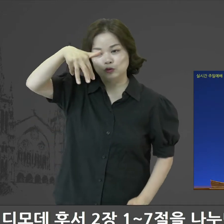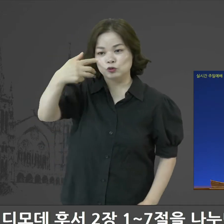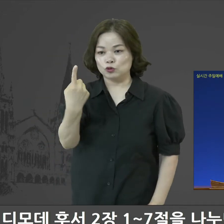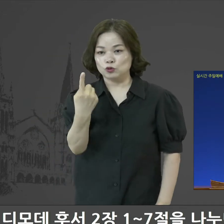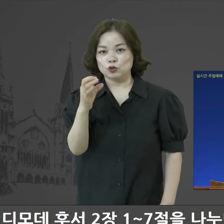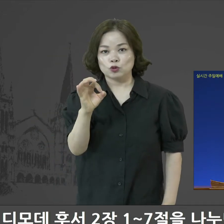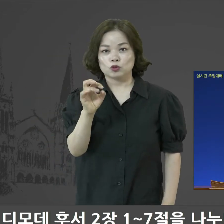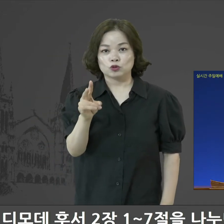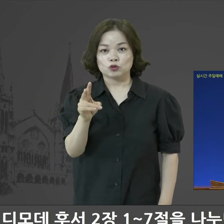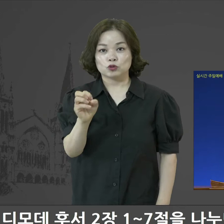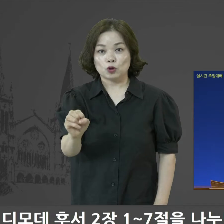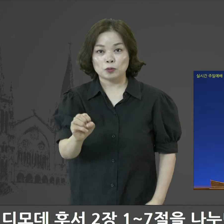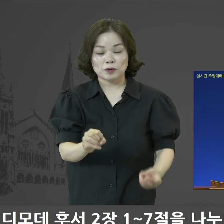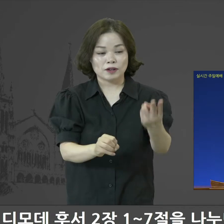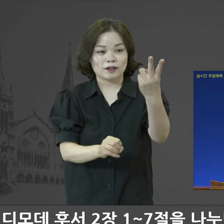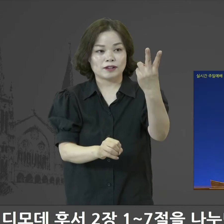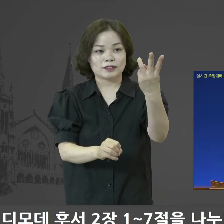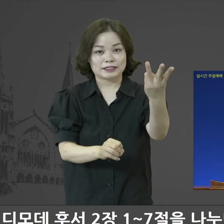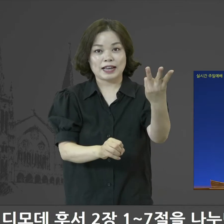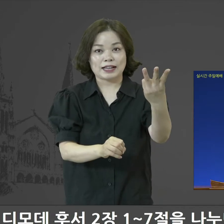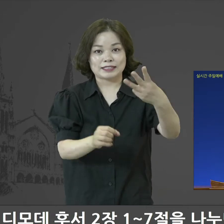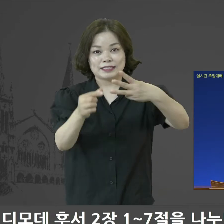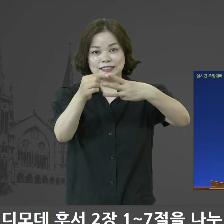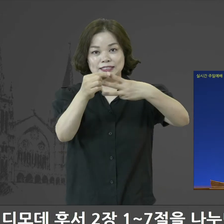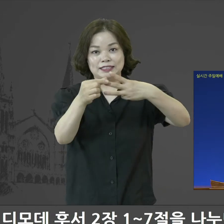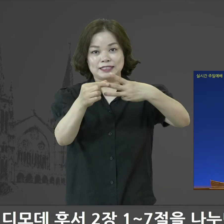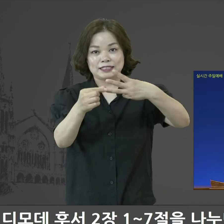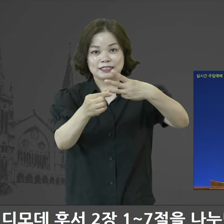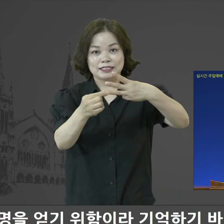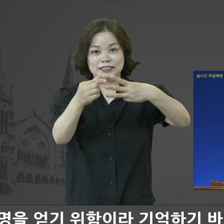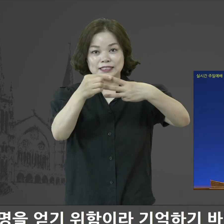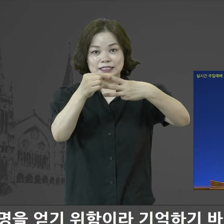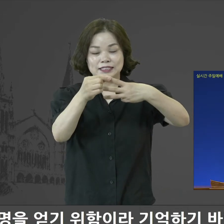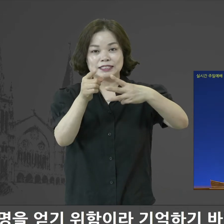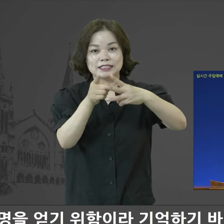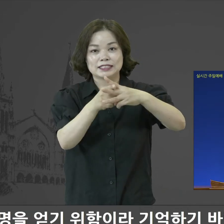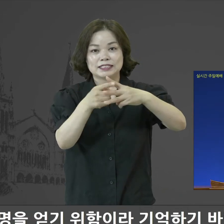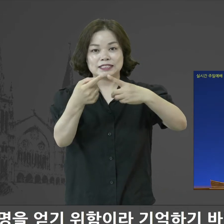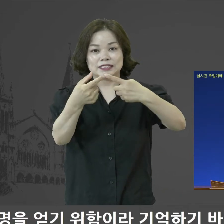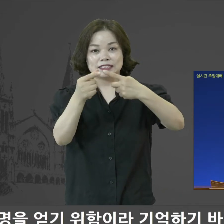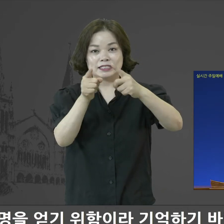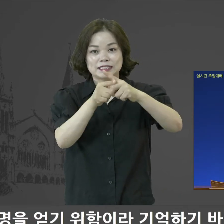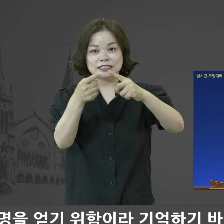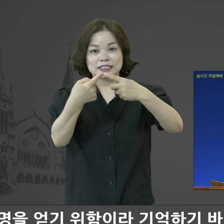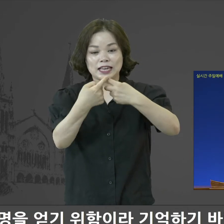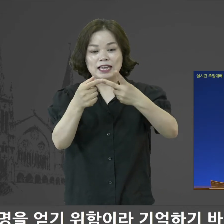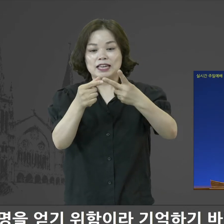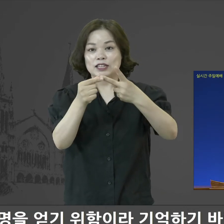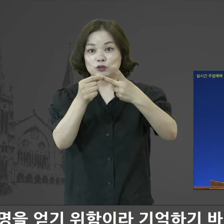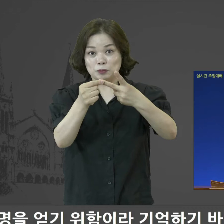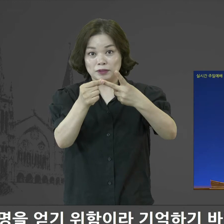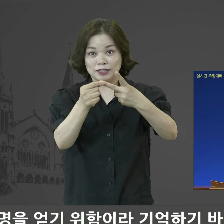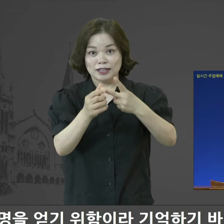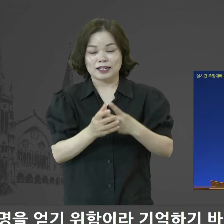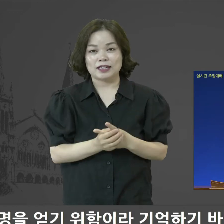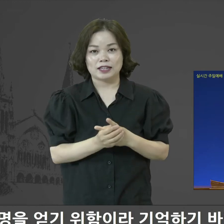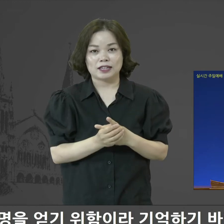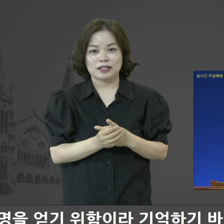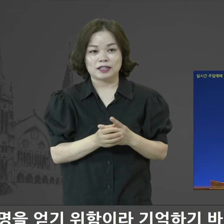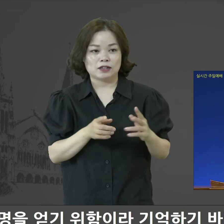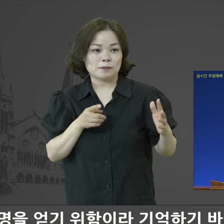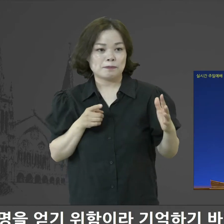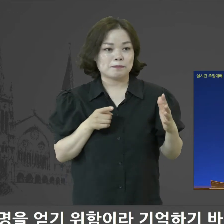가지 의미를 갖고 있다 선포해 드렸습니다. 첫 번째 이해력, 두 번째